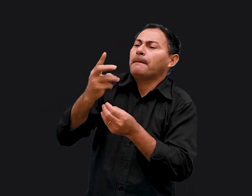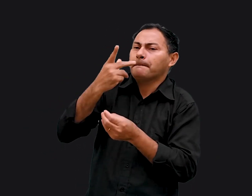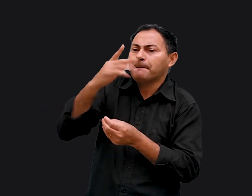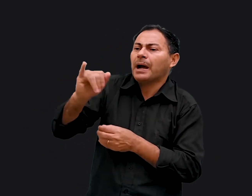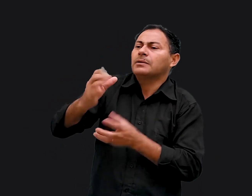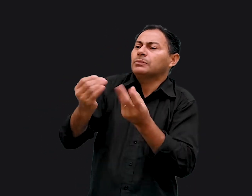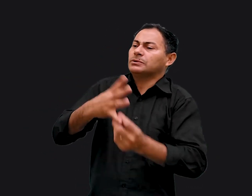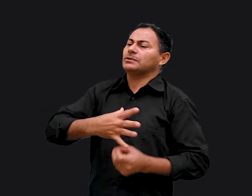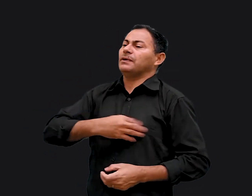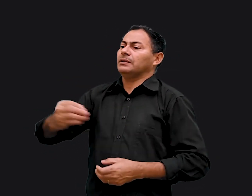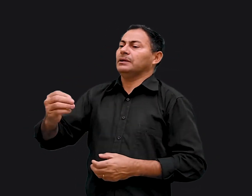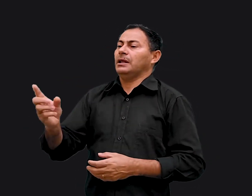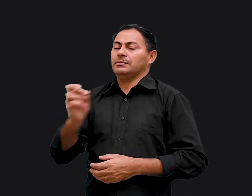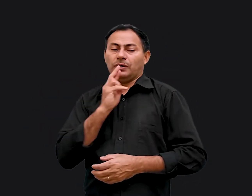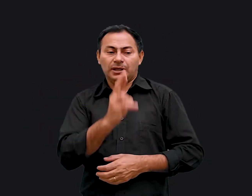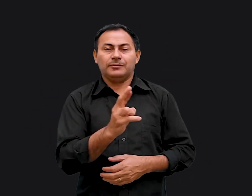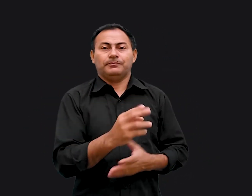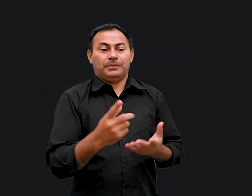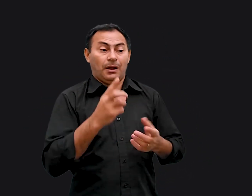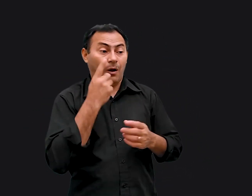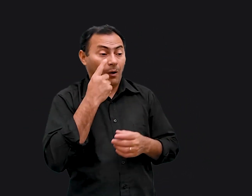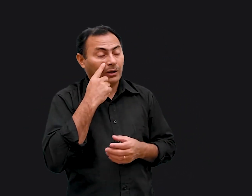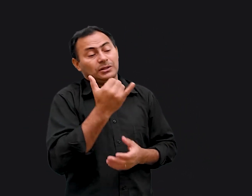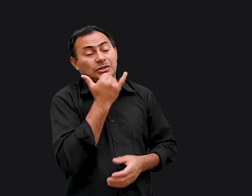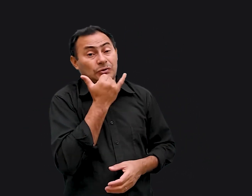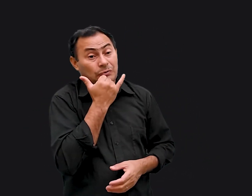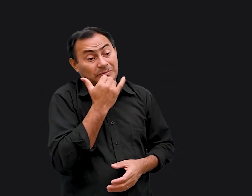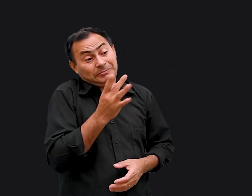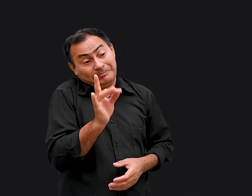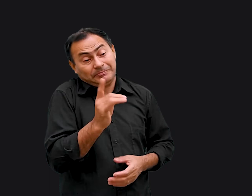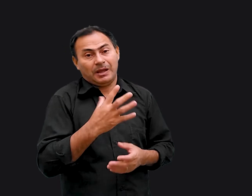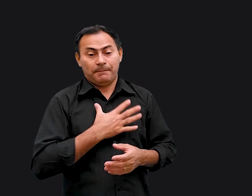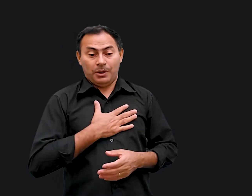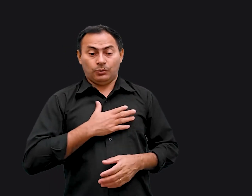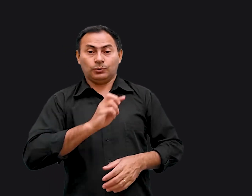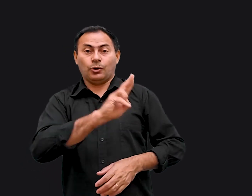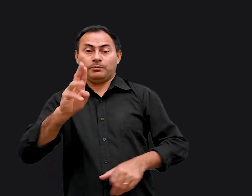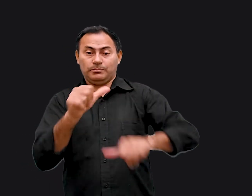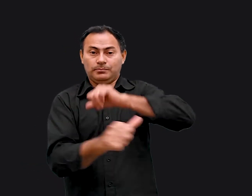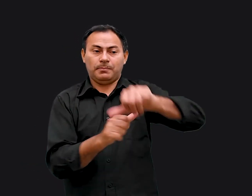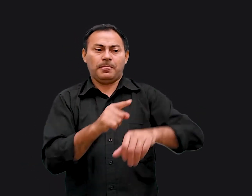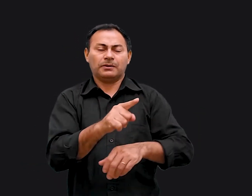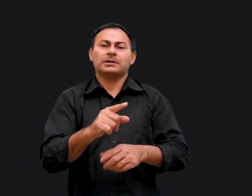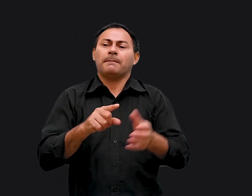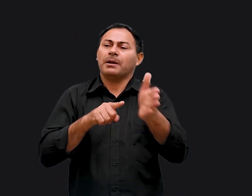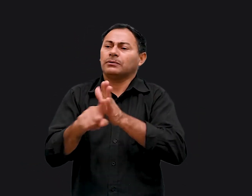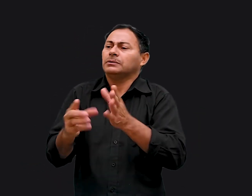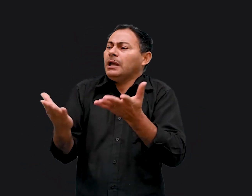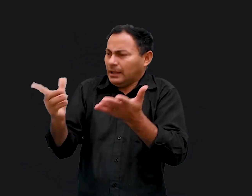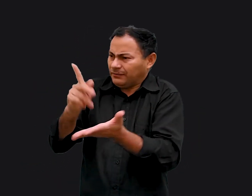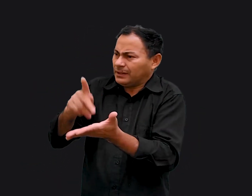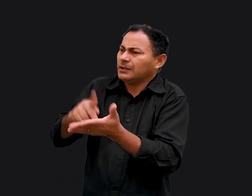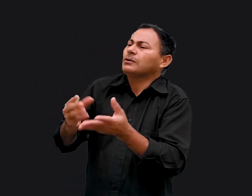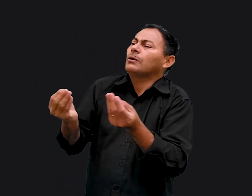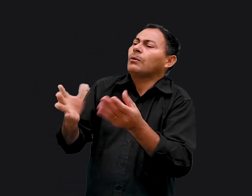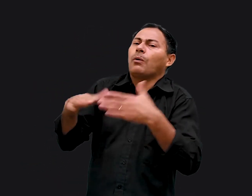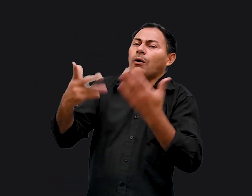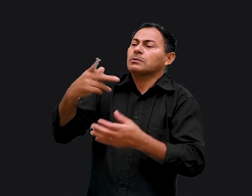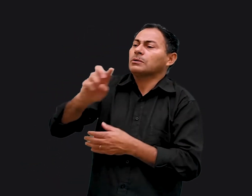vai, pai de muitos filhos? Ele responderia, olha, desculpe, mas o meu nome foi mudado. Você então perguntaria, é mesmo? E qual é o